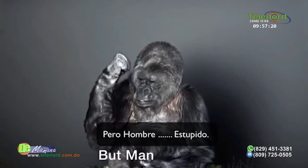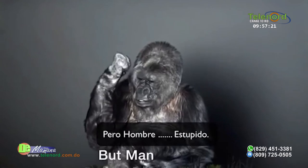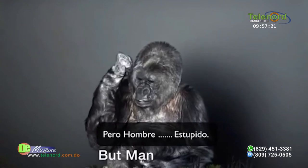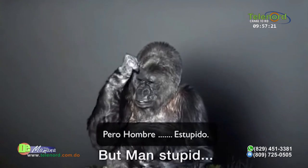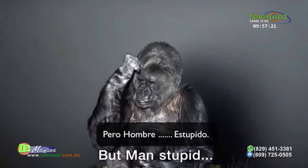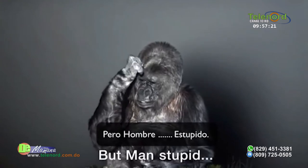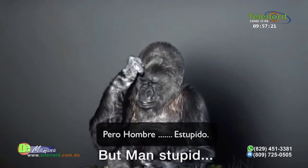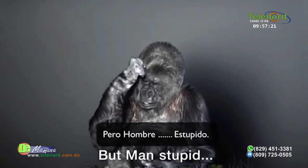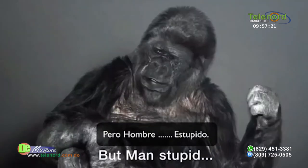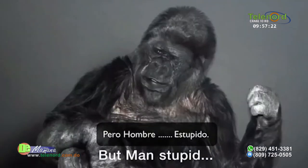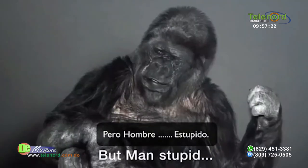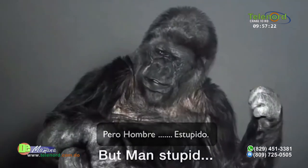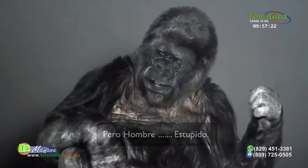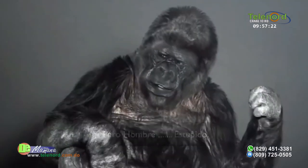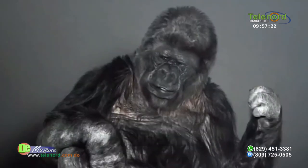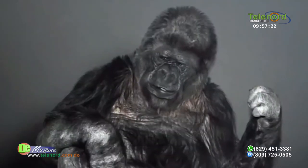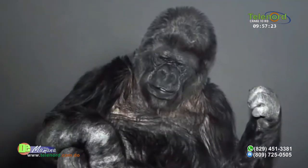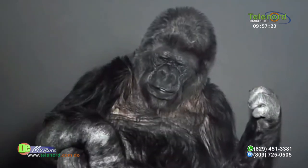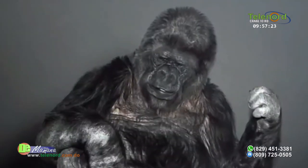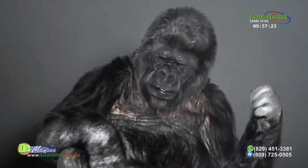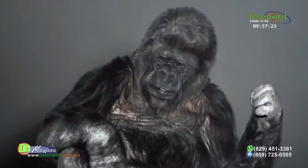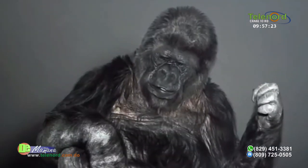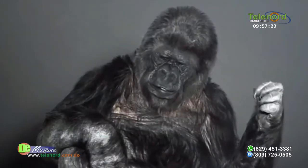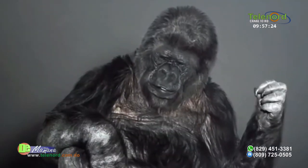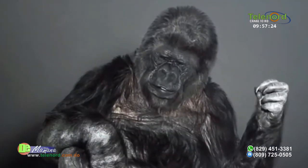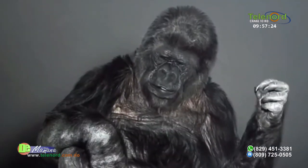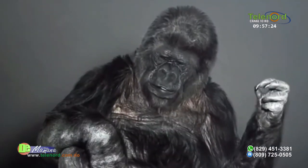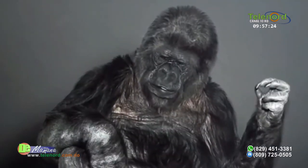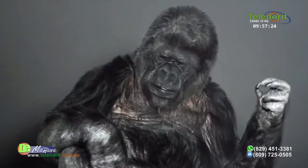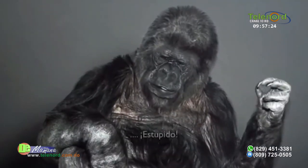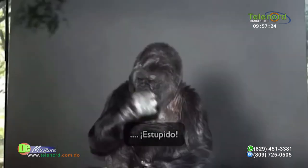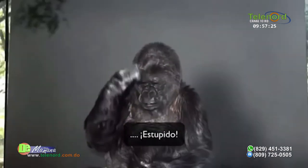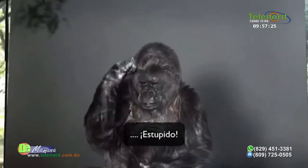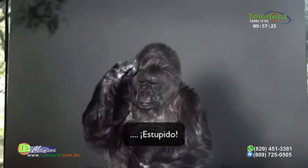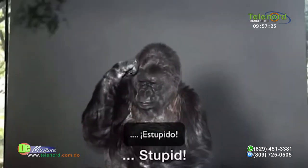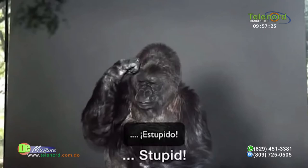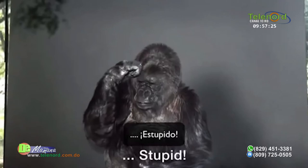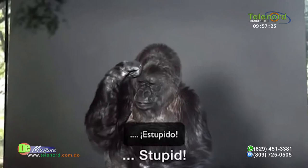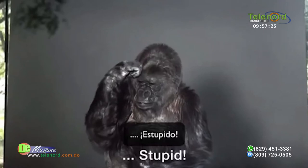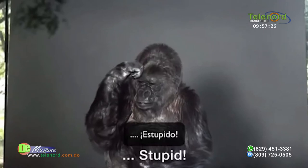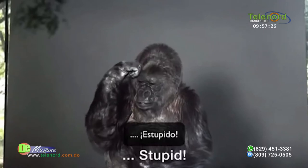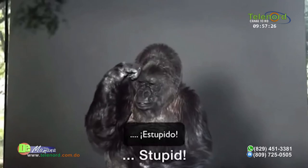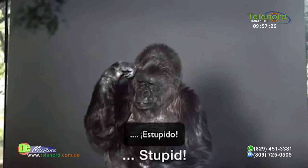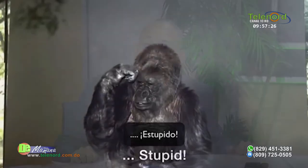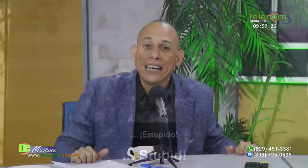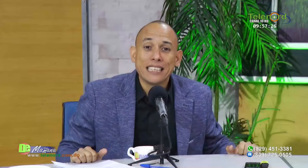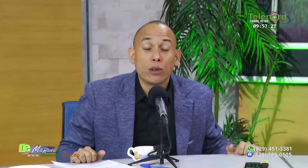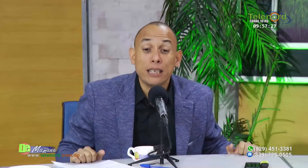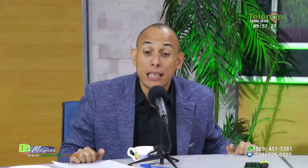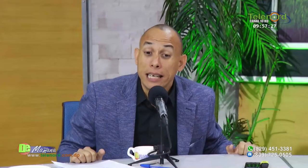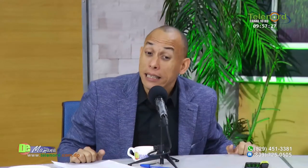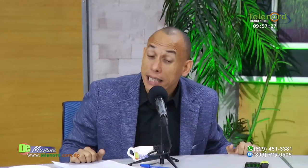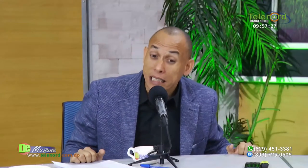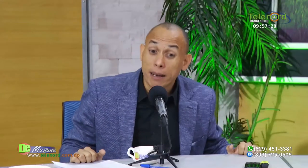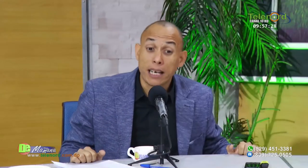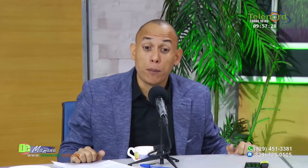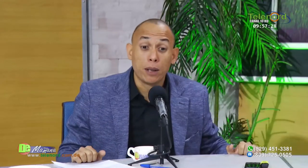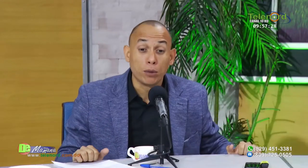menos que no sea un trabajo forzoso. Un trabajo pesado. Y esa gente son inteligentísimas que le podemos